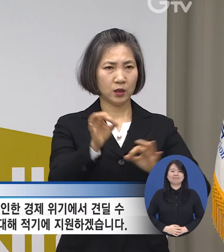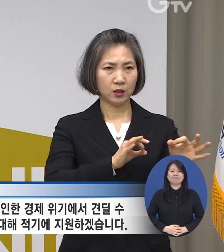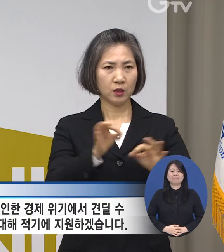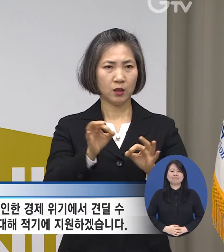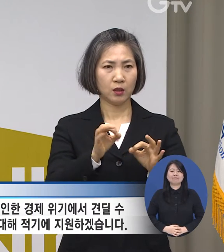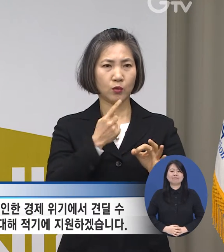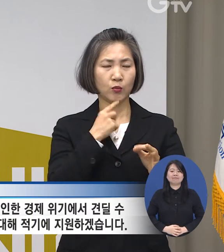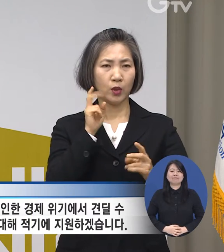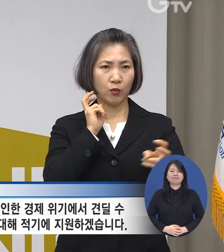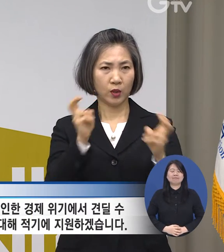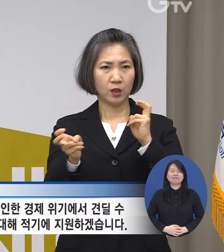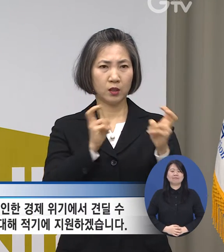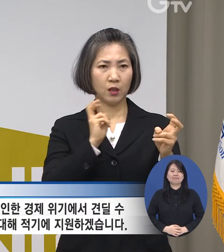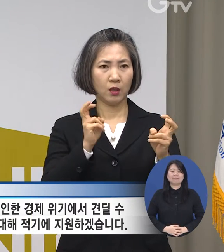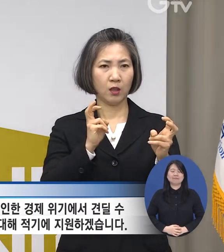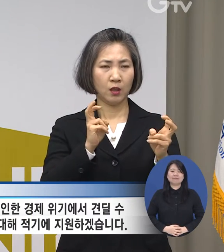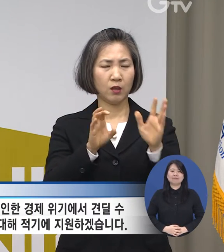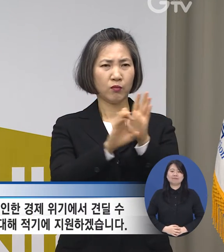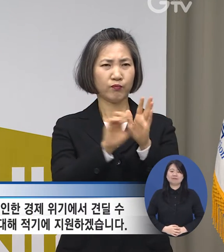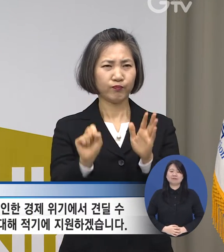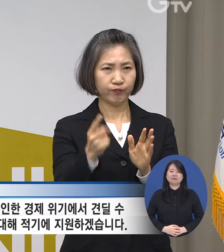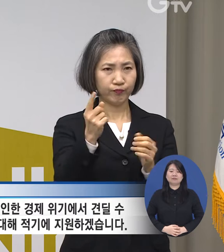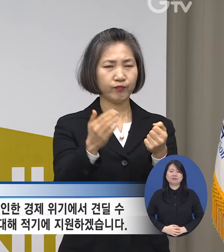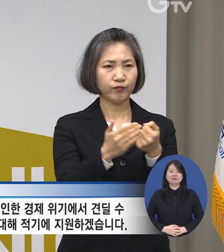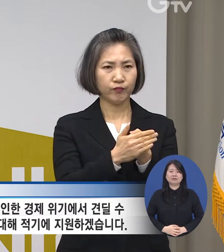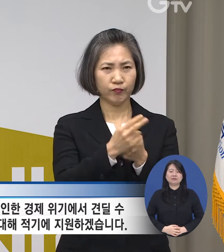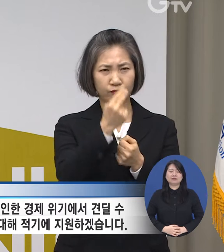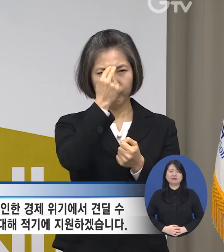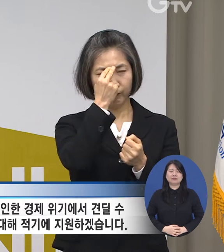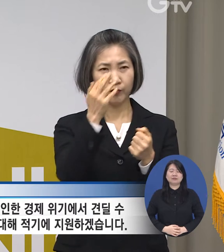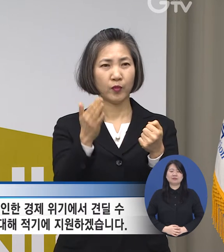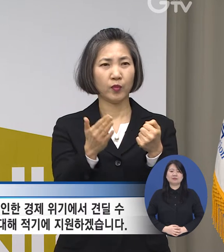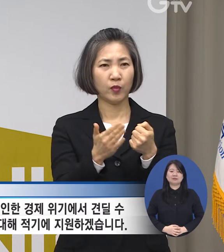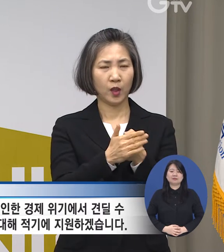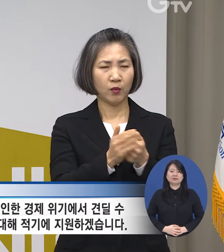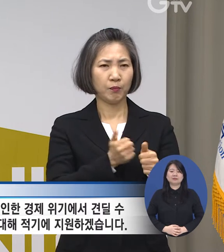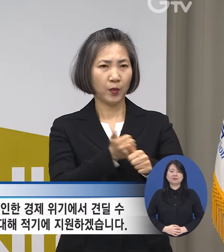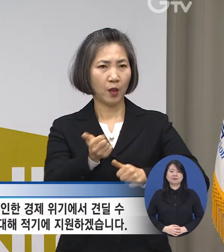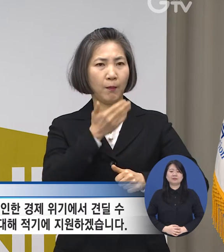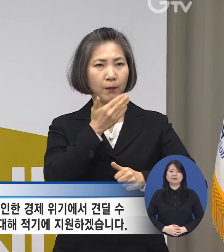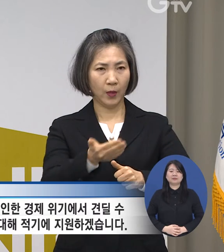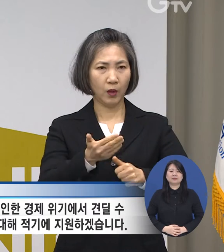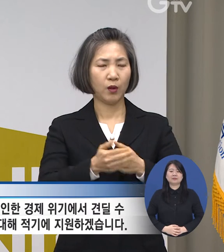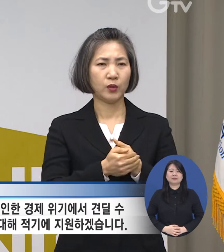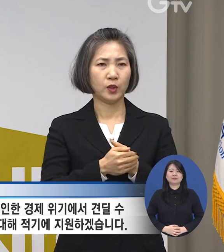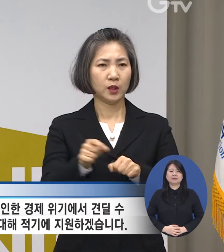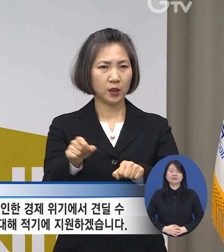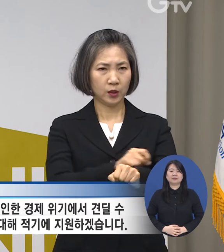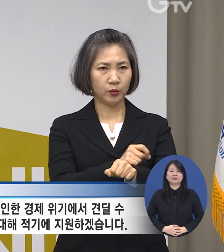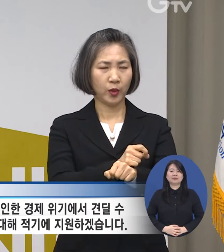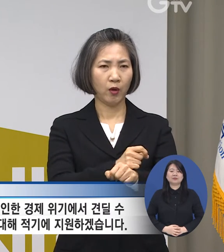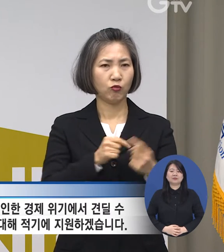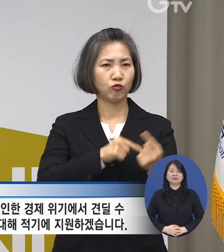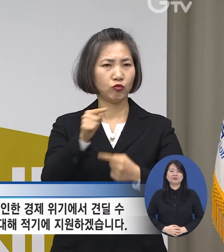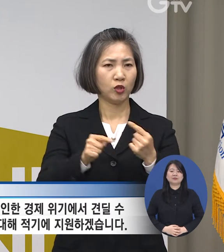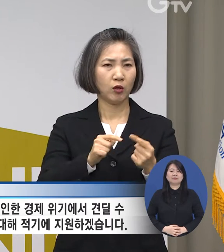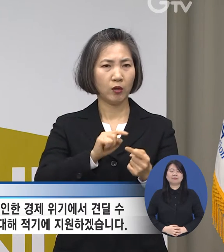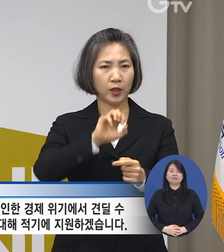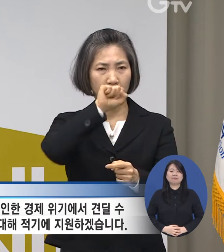소상공인, 중소기업이 코로나19로 인한 경제 위기에서 견딜 수 있도록 특별 경영